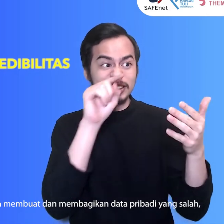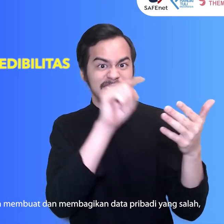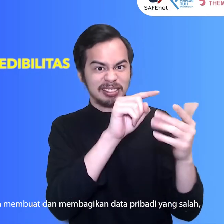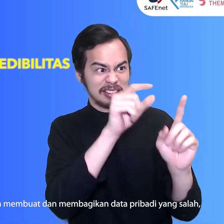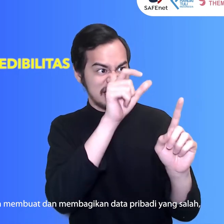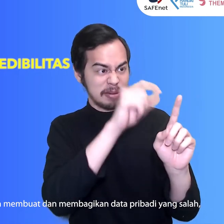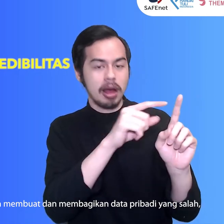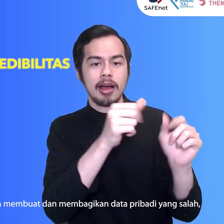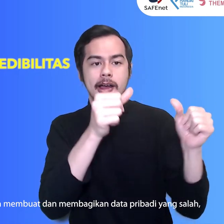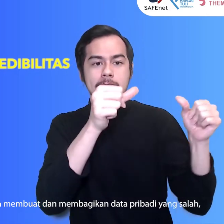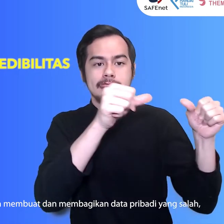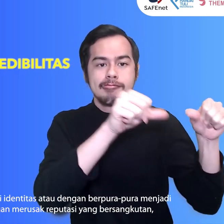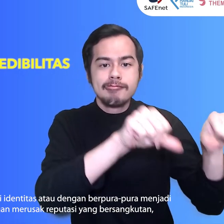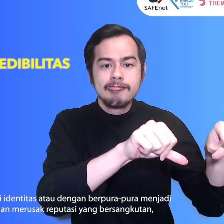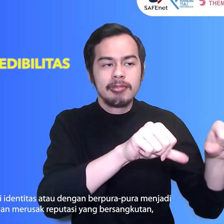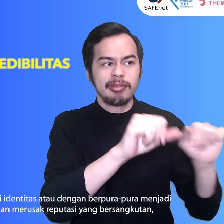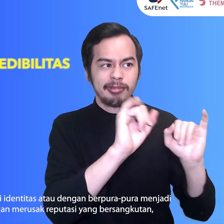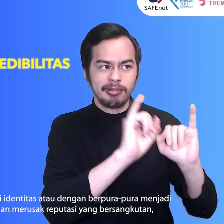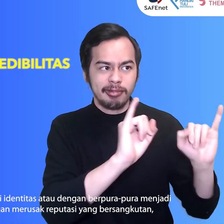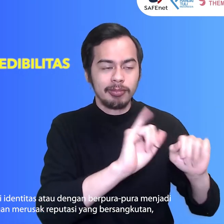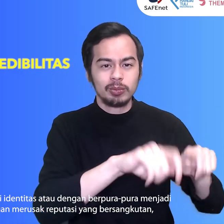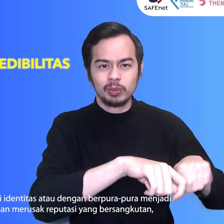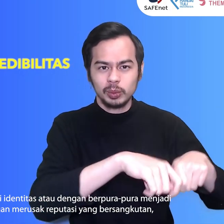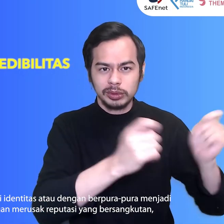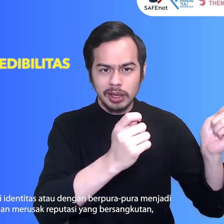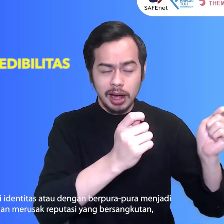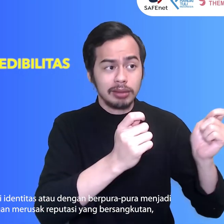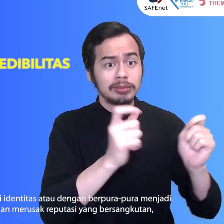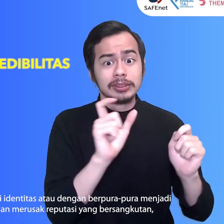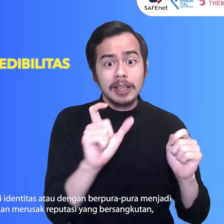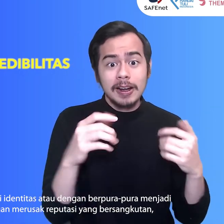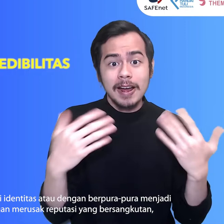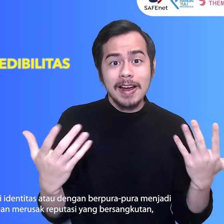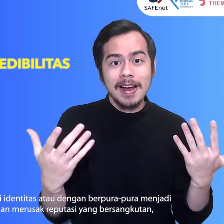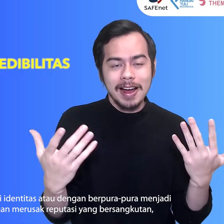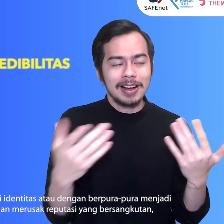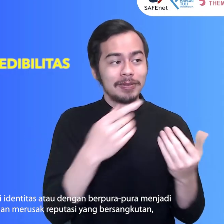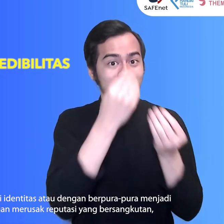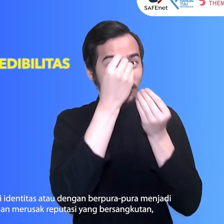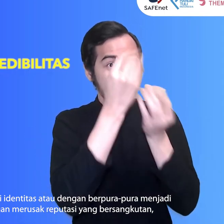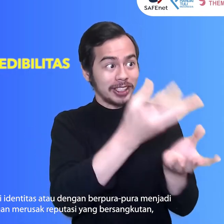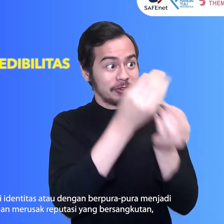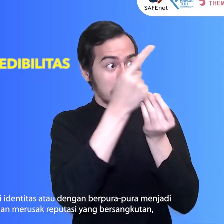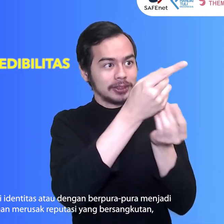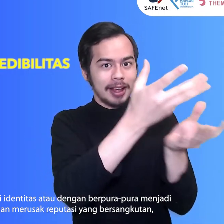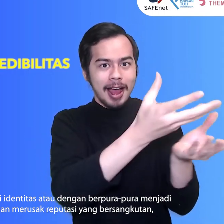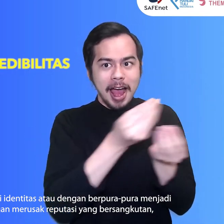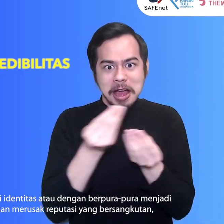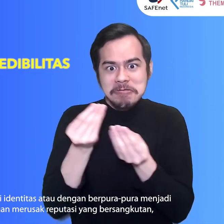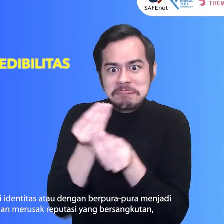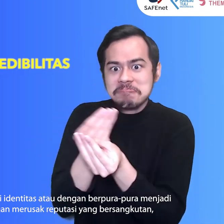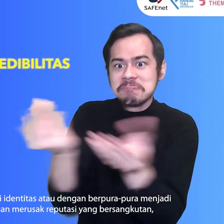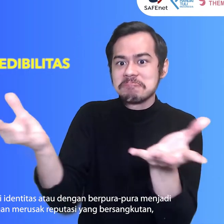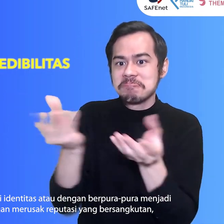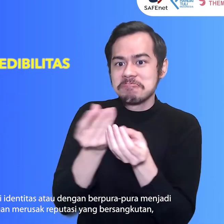pribadi yang salah Hai membuat konten palsu mencuri identitas atau dengan berpura-pura menjadi orang